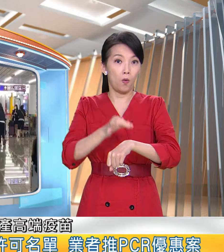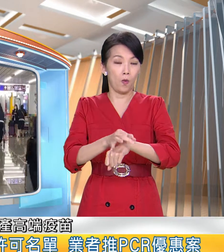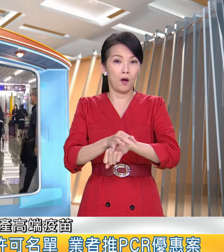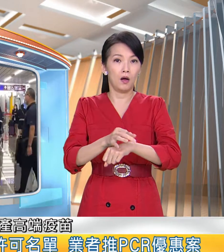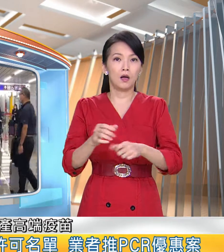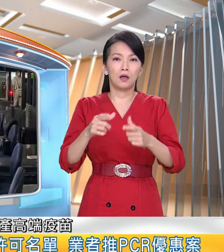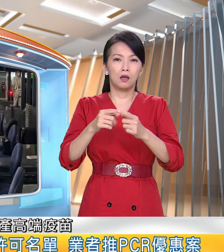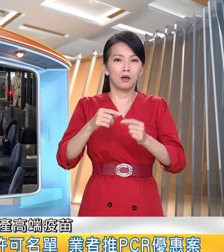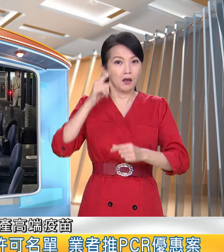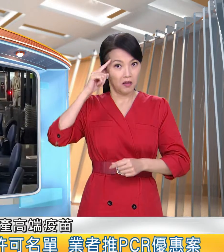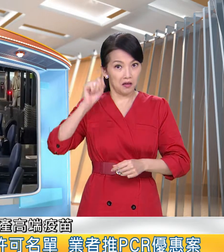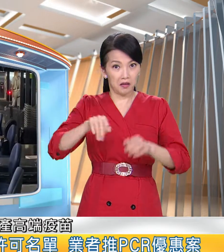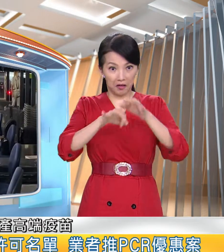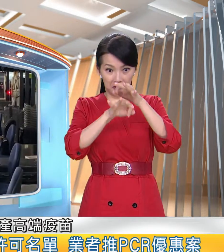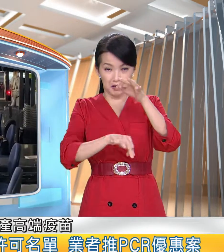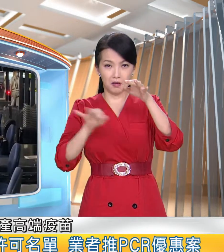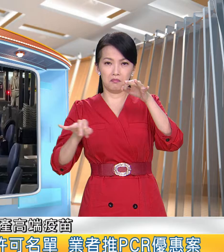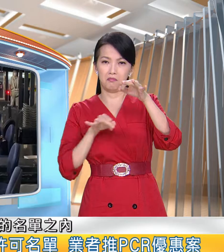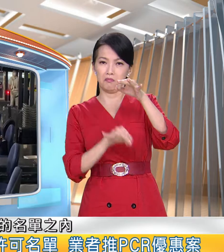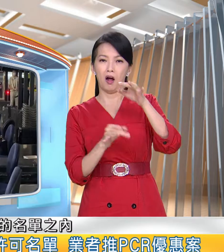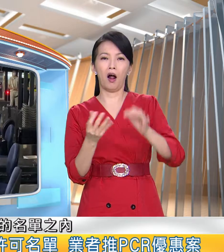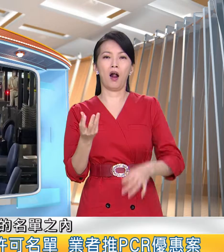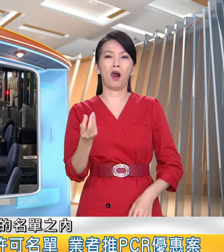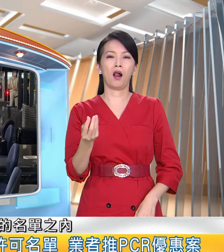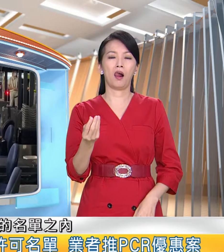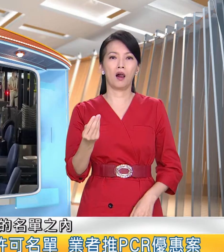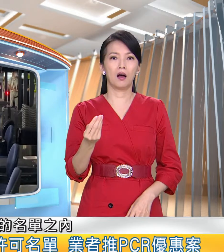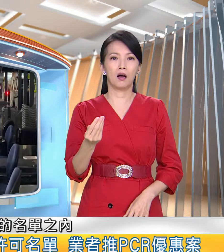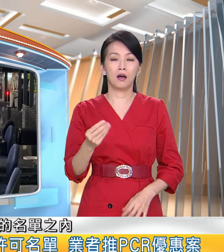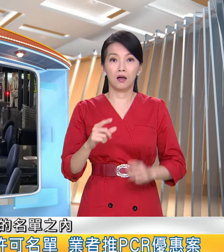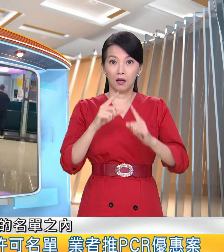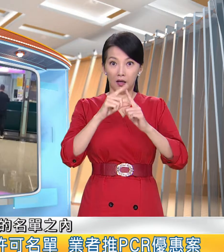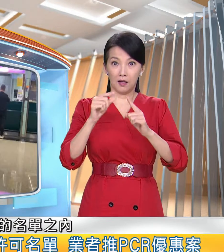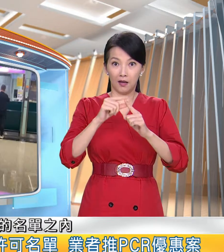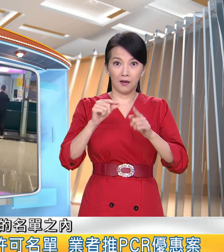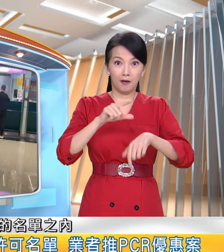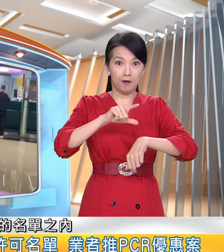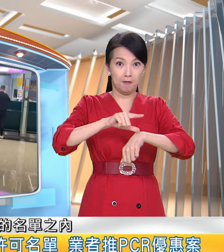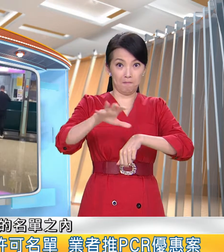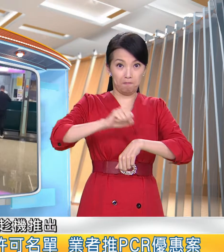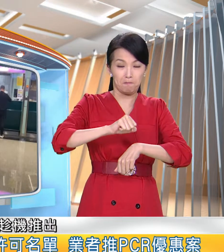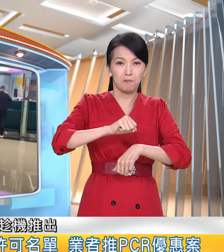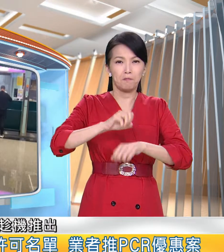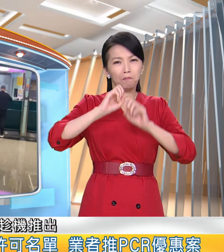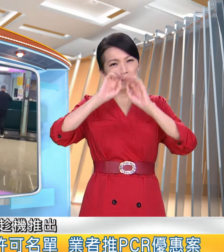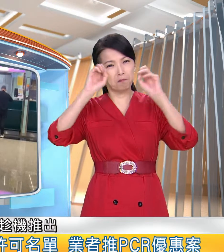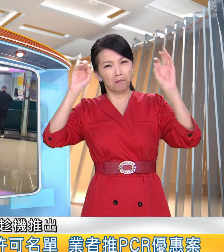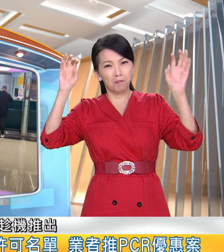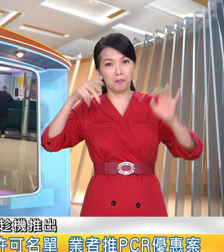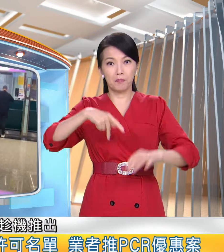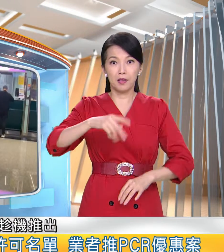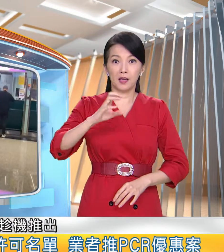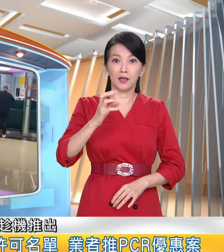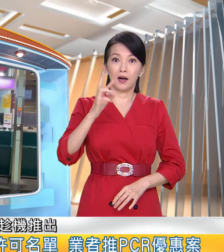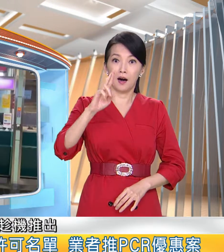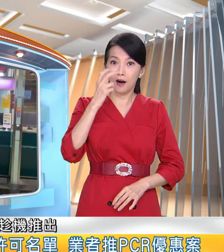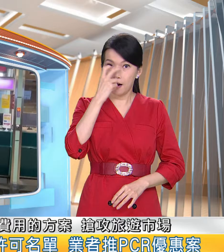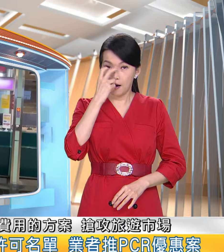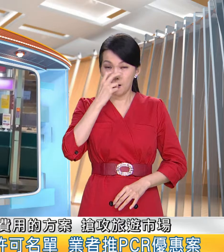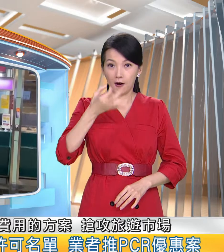国产高端疫苗不在日本许可的名单之内，也有旅宿业者趁机推出全额负